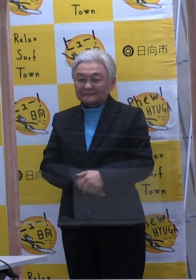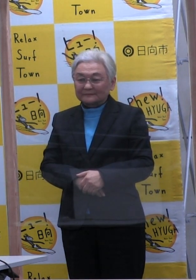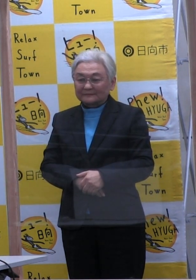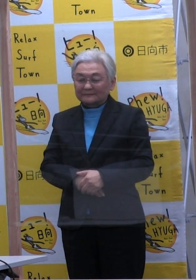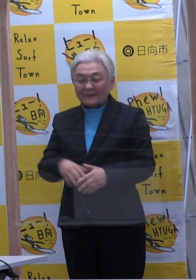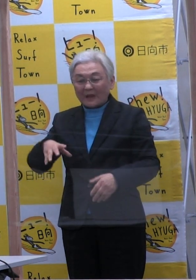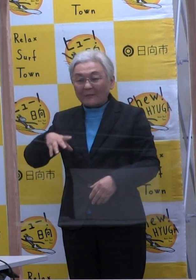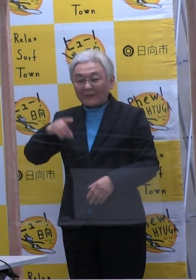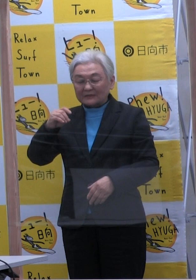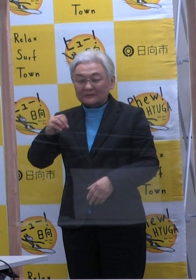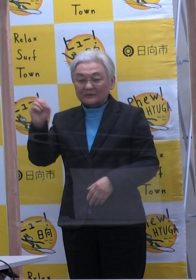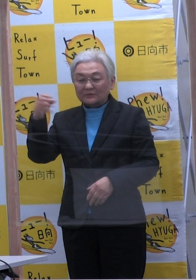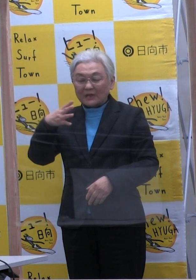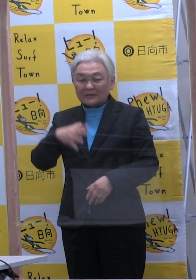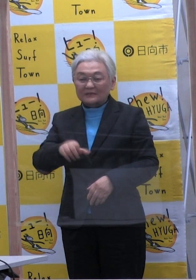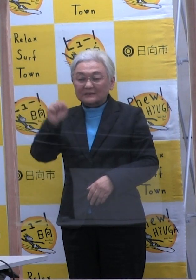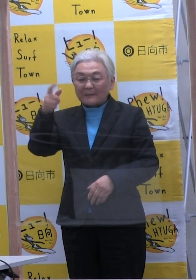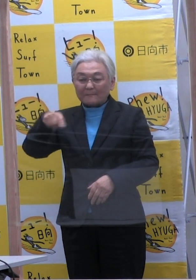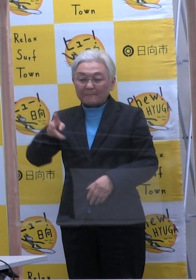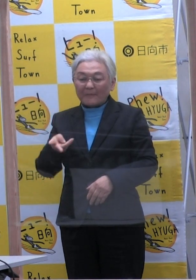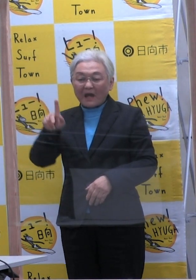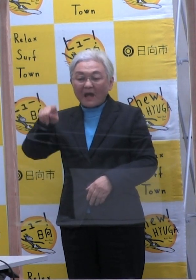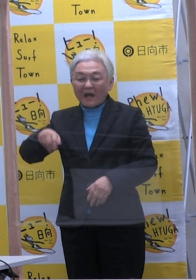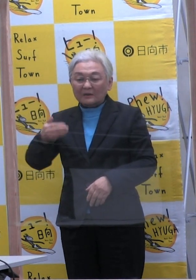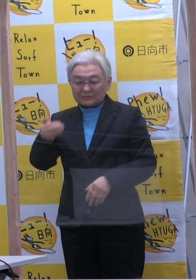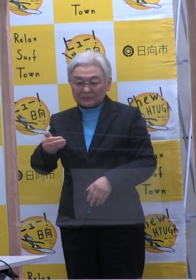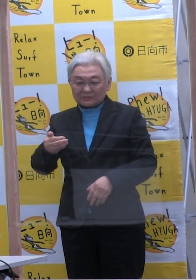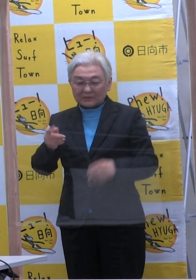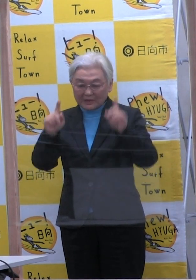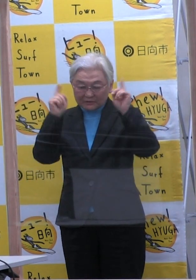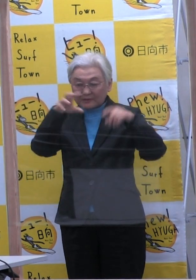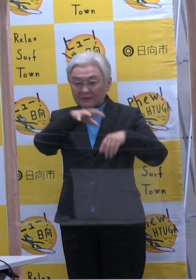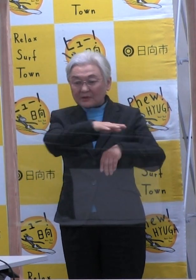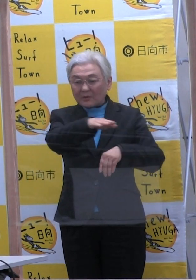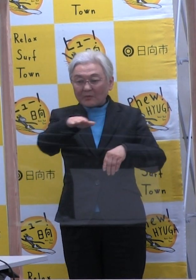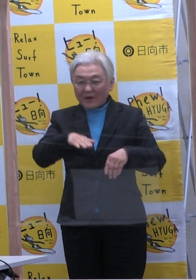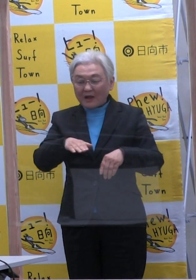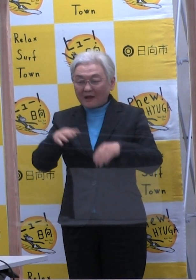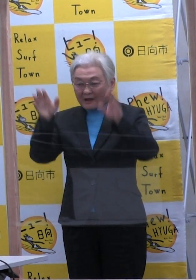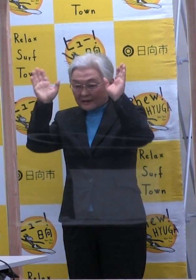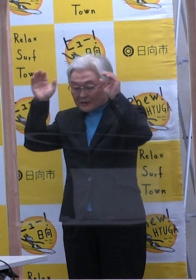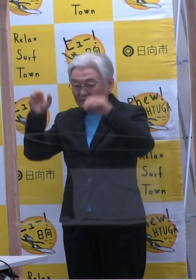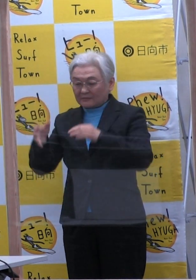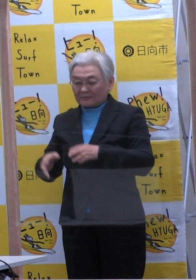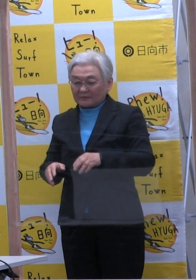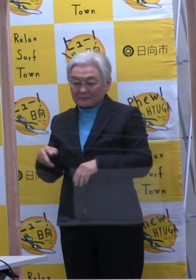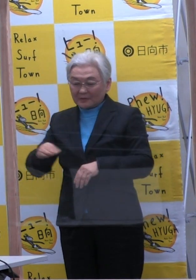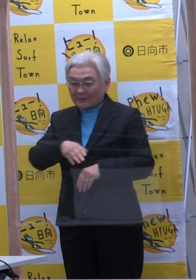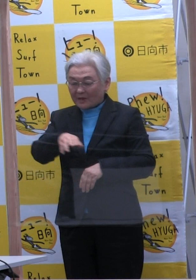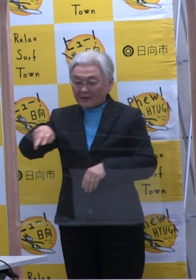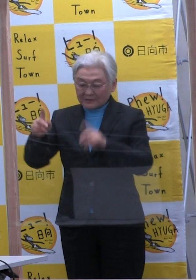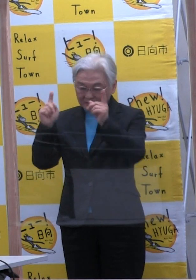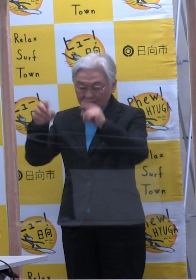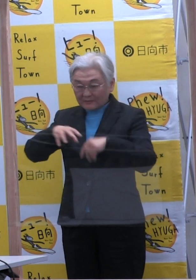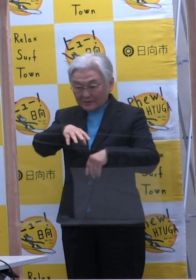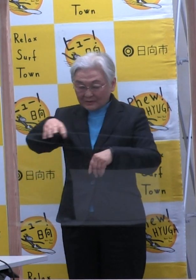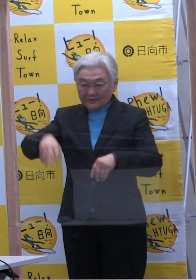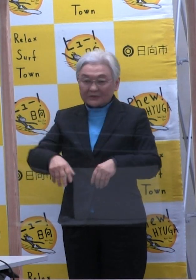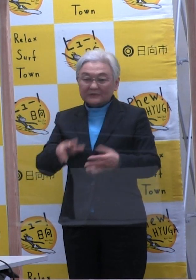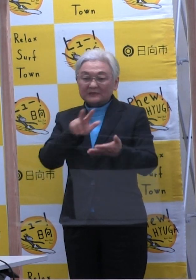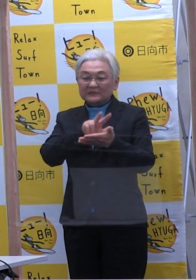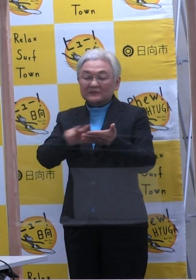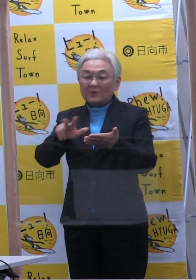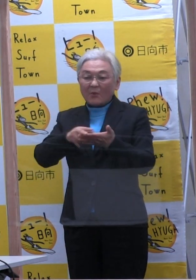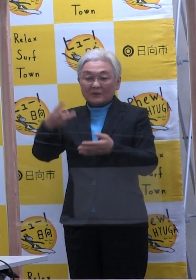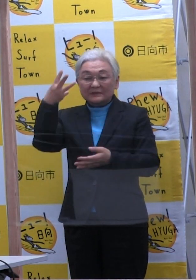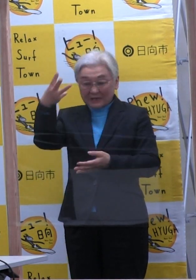まず日向サンパーク遊具広場ドッグラン竣工式についてです。資料3をご覧